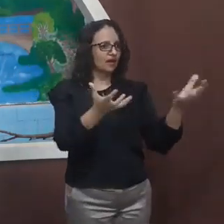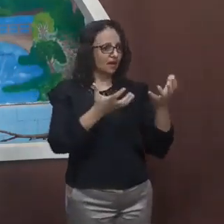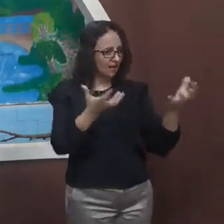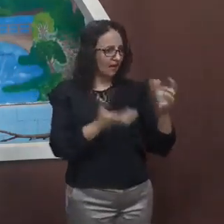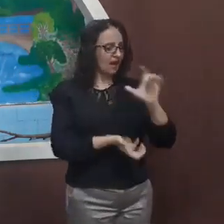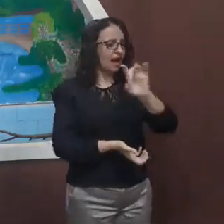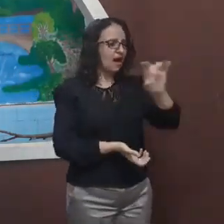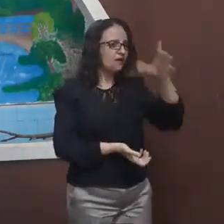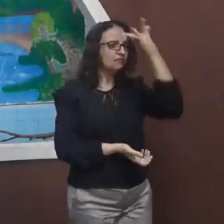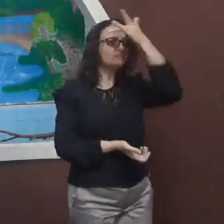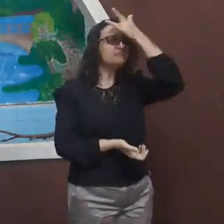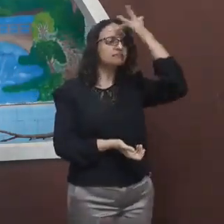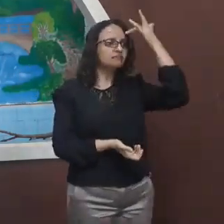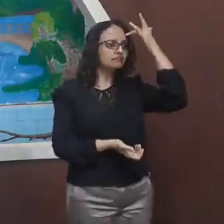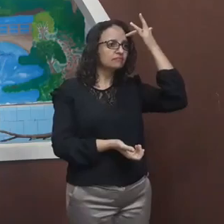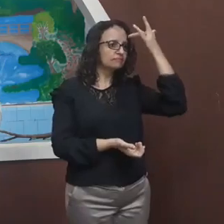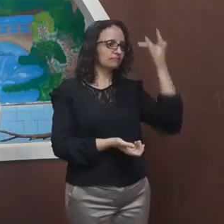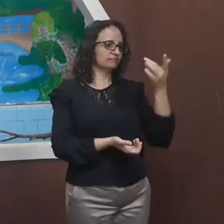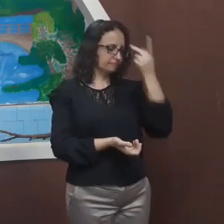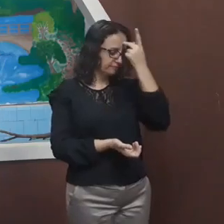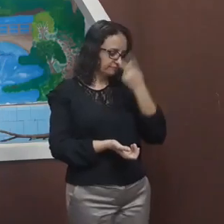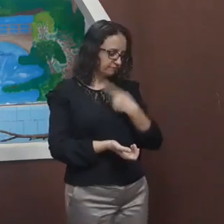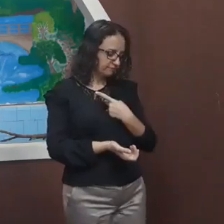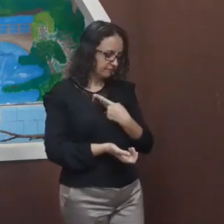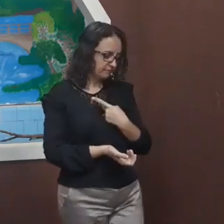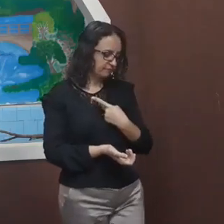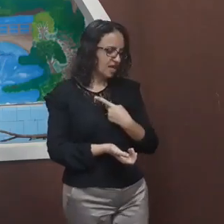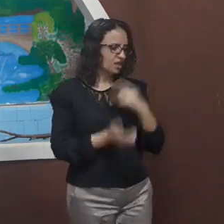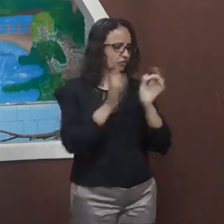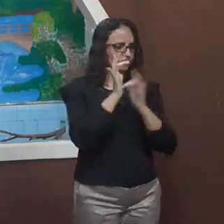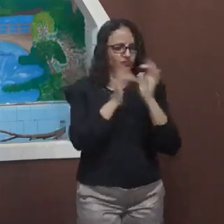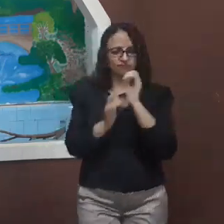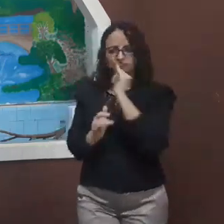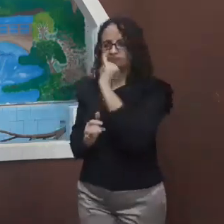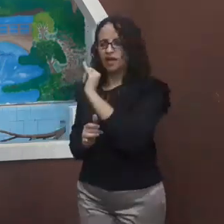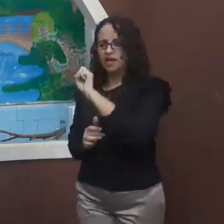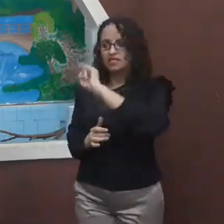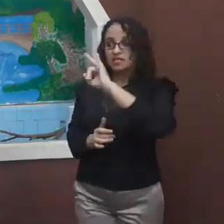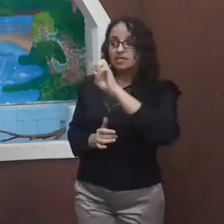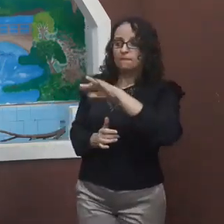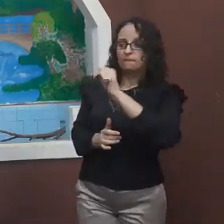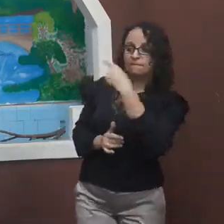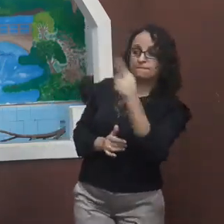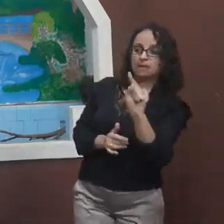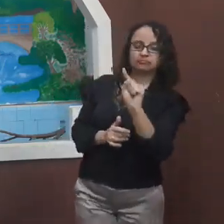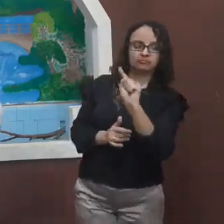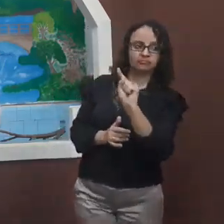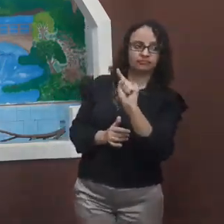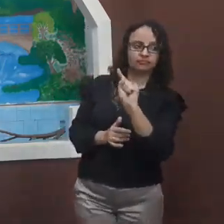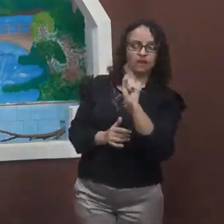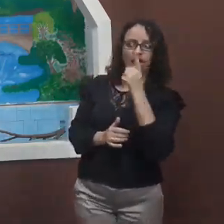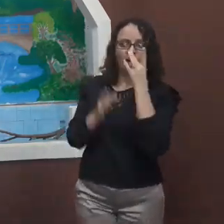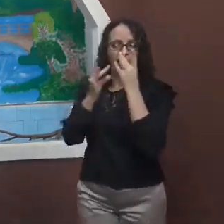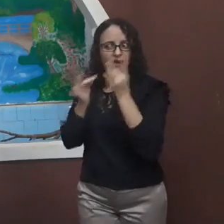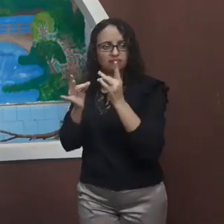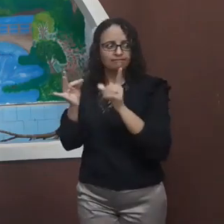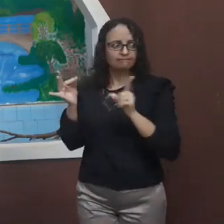uma mensagem específica para um. E ele fala: Simão, Simão, Satanás quer intentar contra a tua